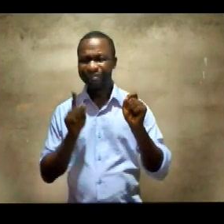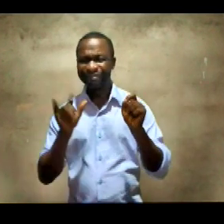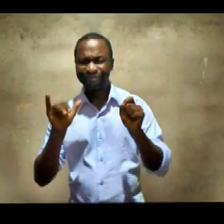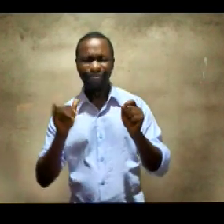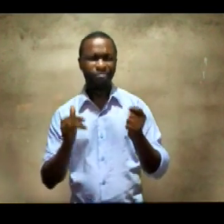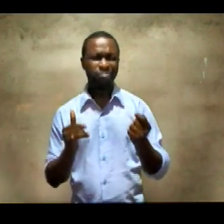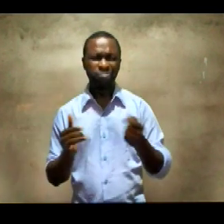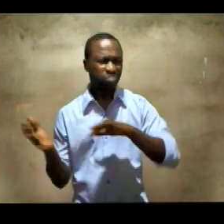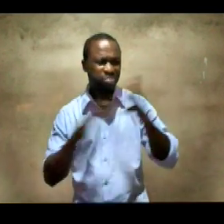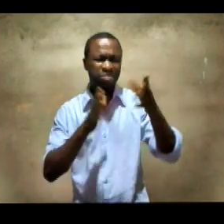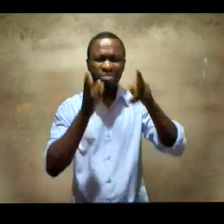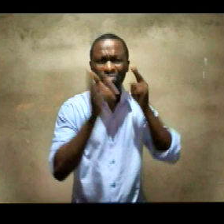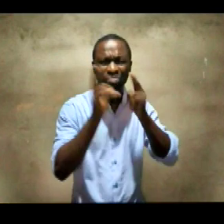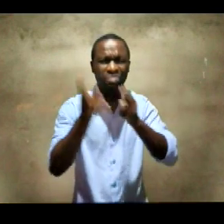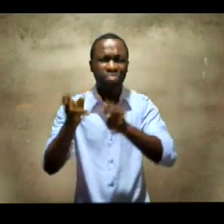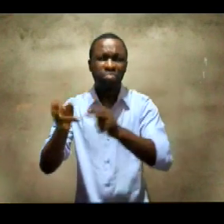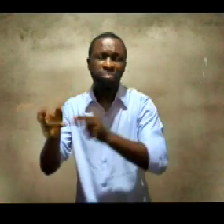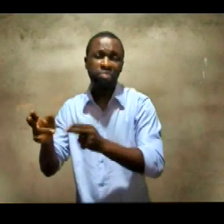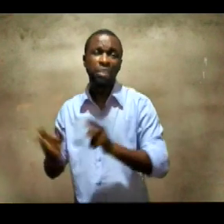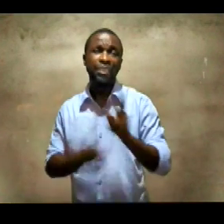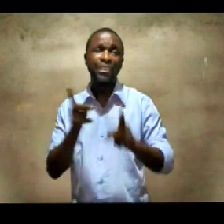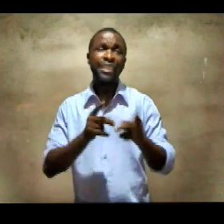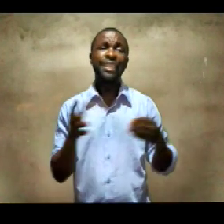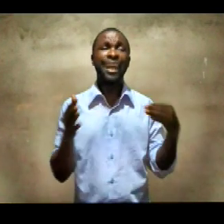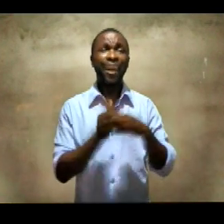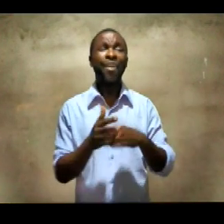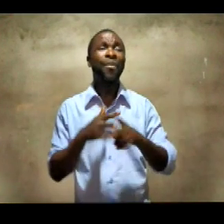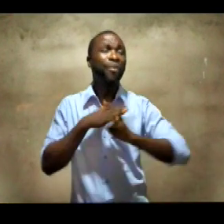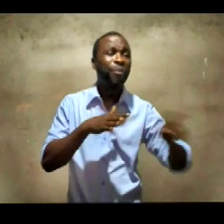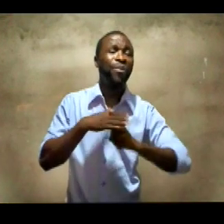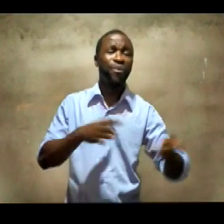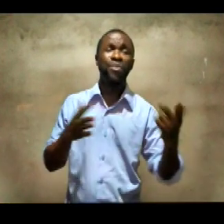armées centrafricaines, sémant ainsi la psychose au sein de la population.